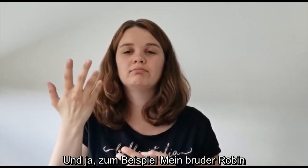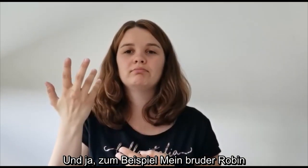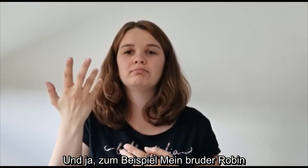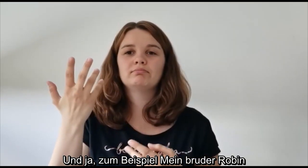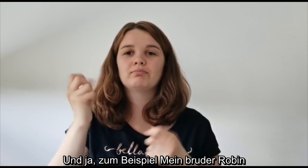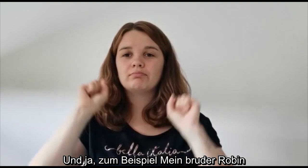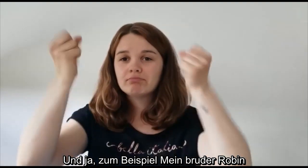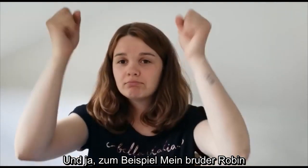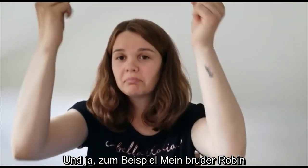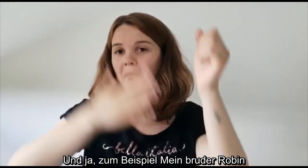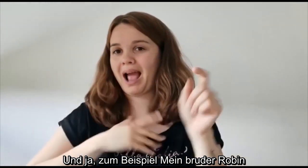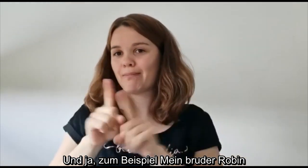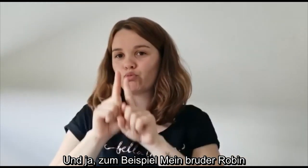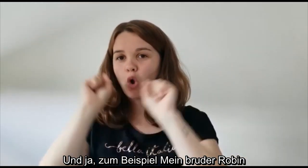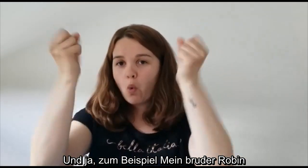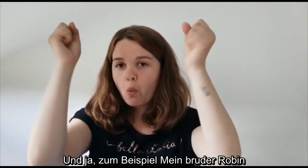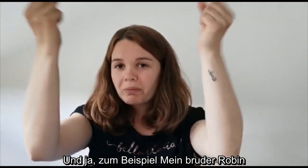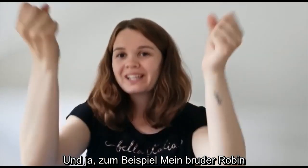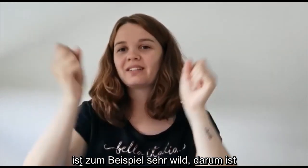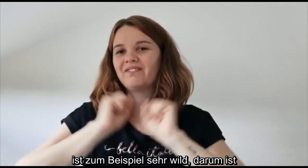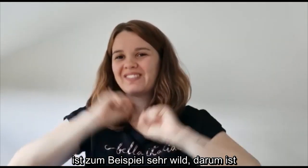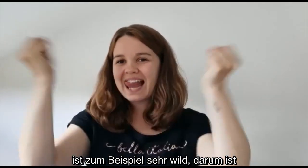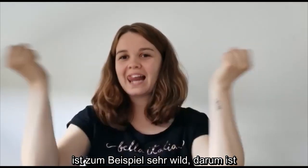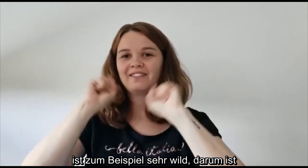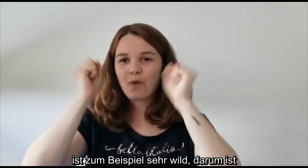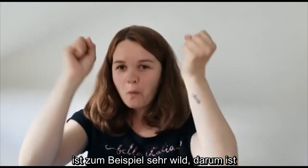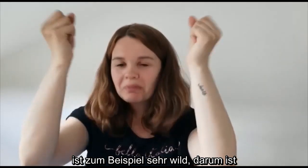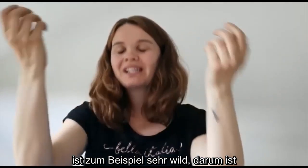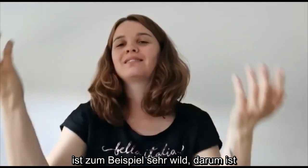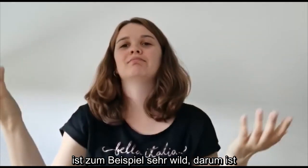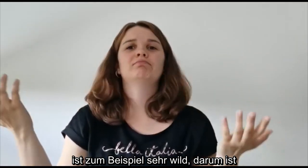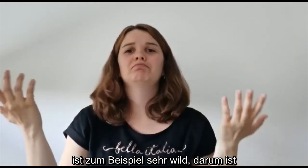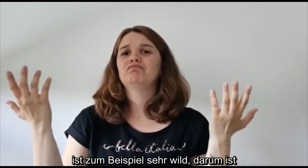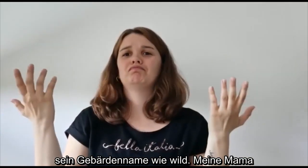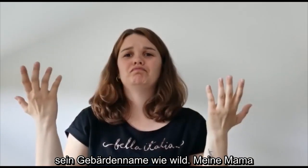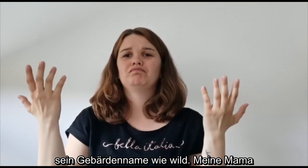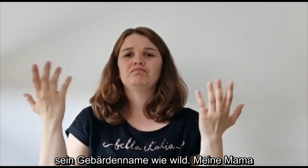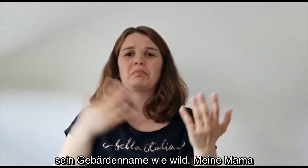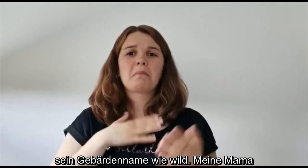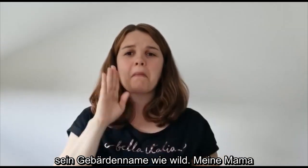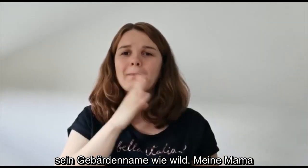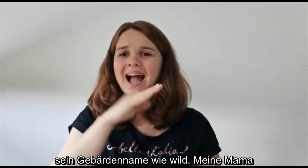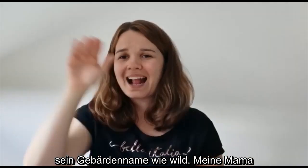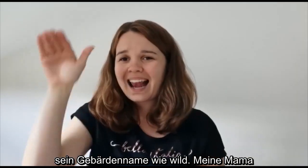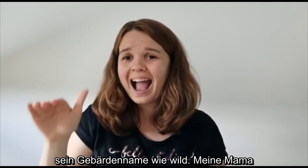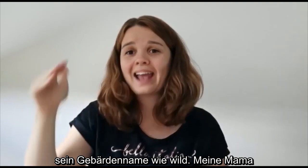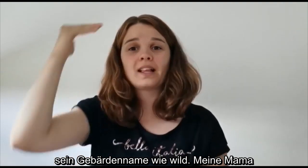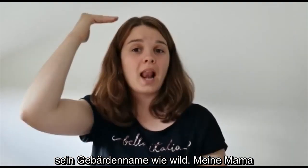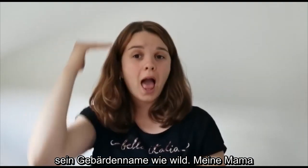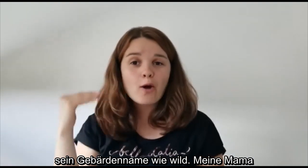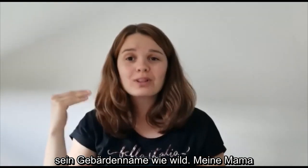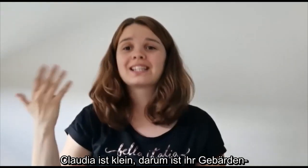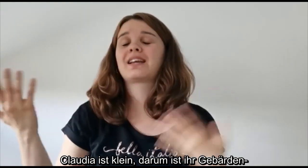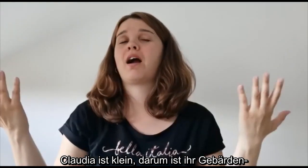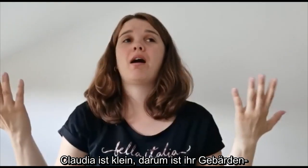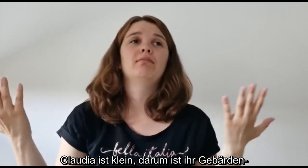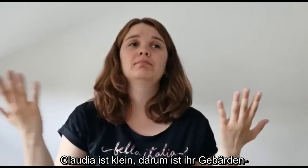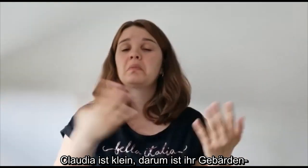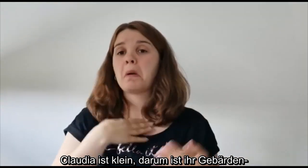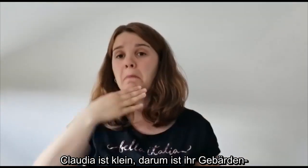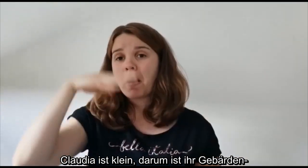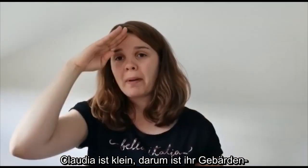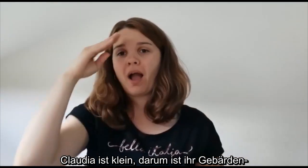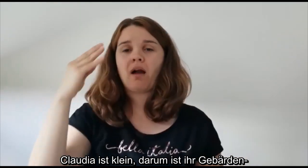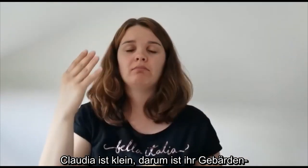Und ja, zum Beispiel Mein Bruder Robin ist zum Beispiel sehr wild Darum ist sein Gebärdenname wie wild Meine Mama Claudia